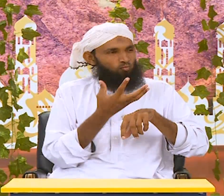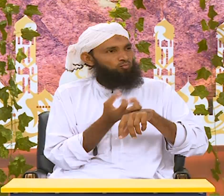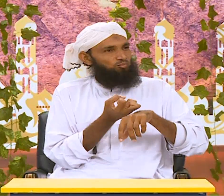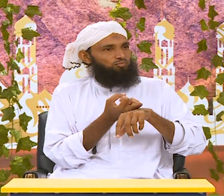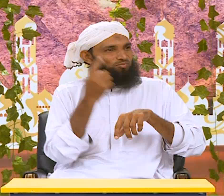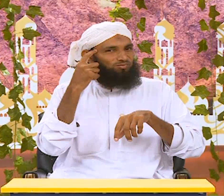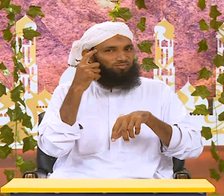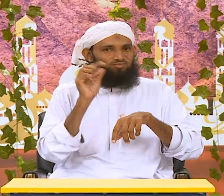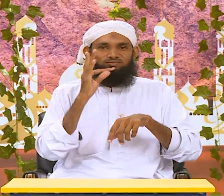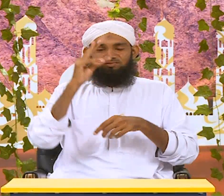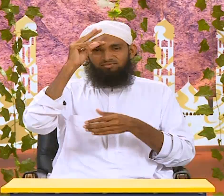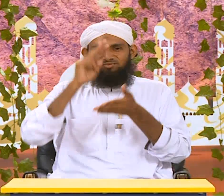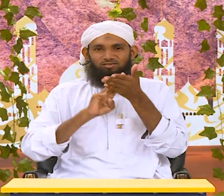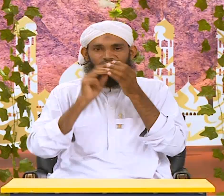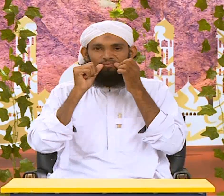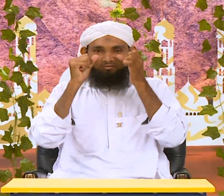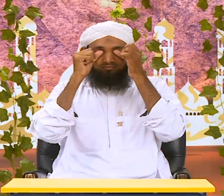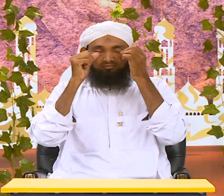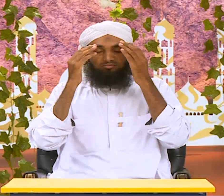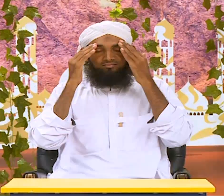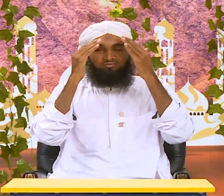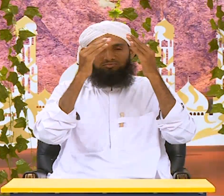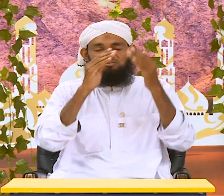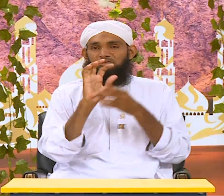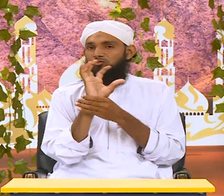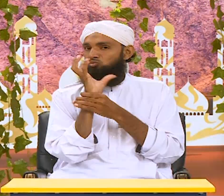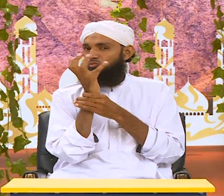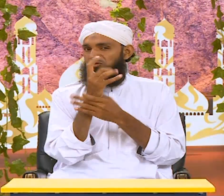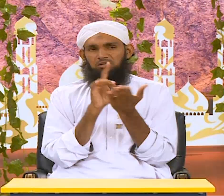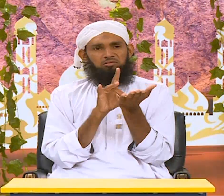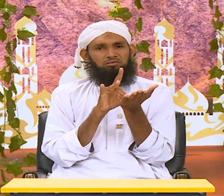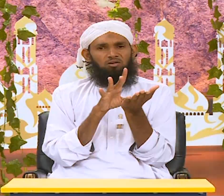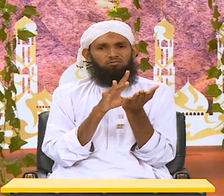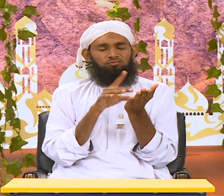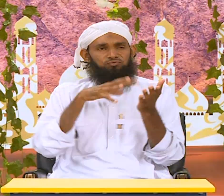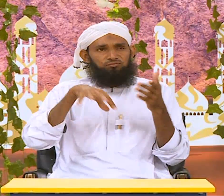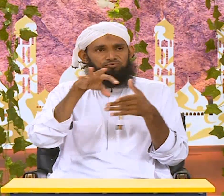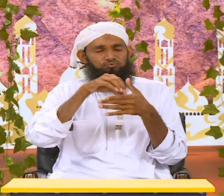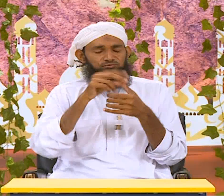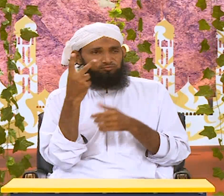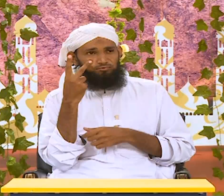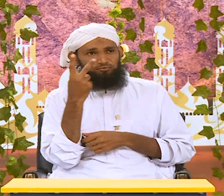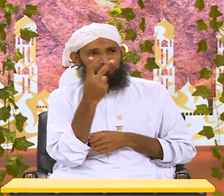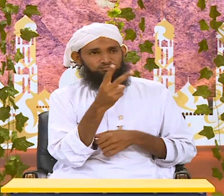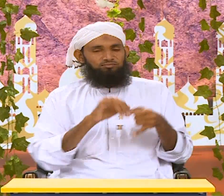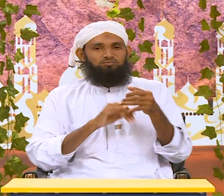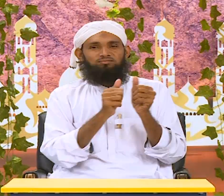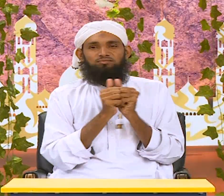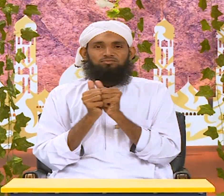کریم صلی اللہ علیہ وآلہ وصحبہ وسلم کی دنیا سے بے رغبتی کا یہ منظر دیکھ کر عاشق صادق حضرت عمر فاروق